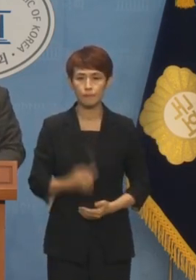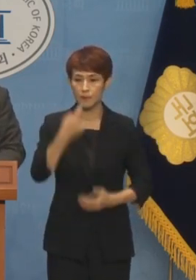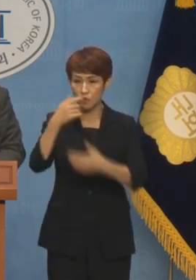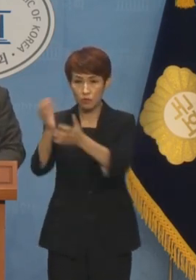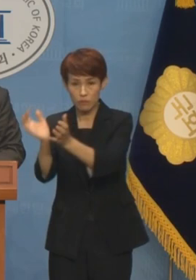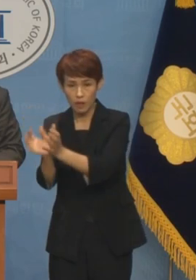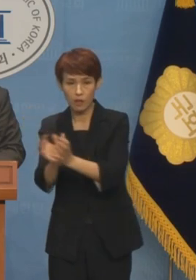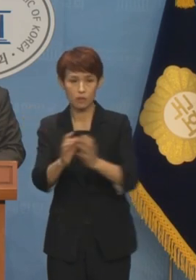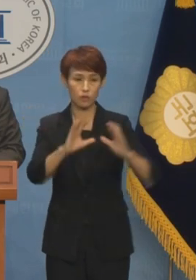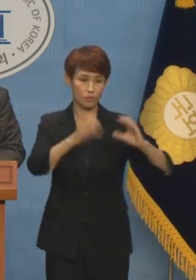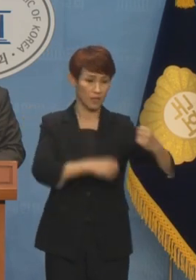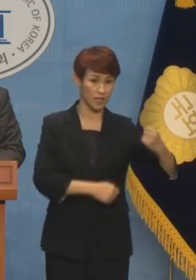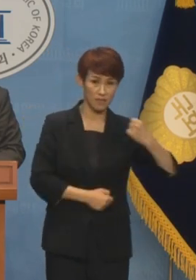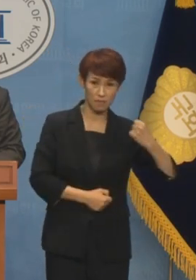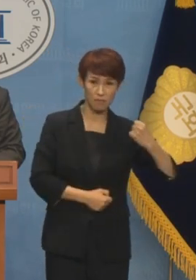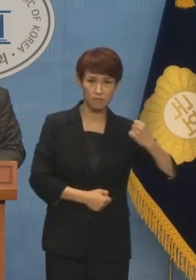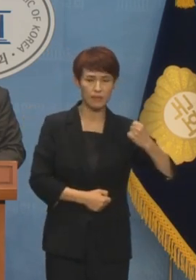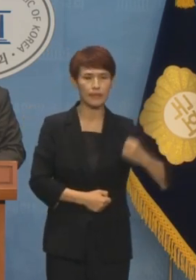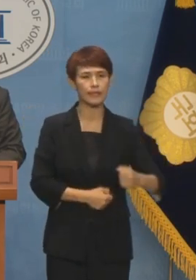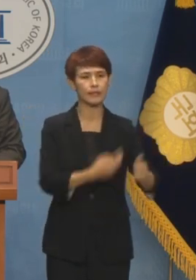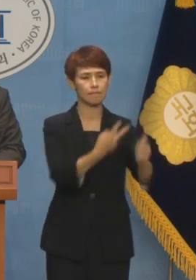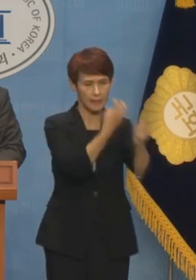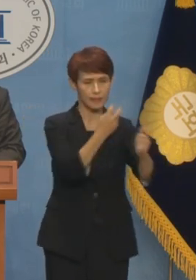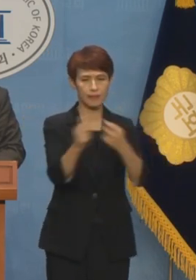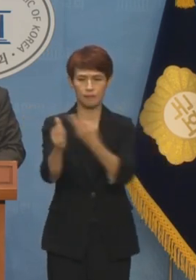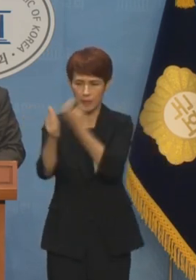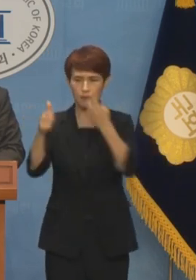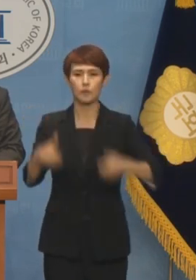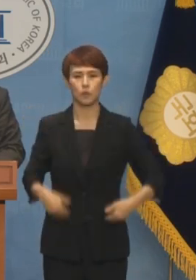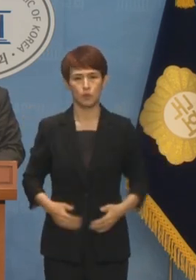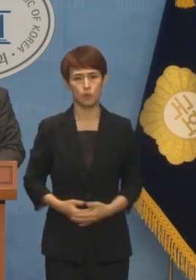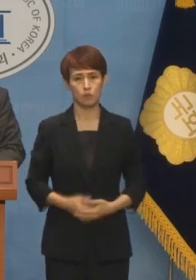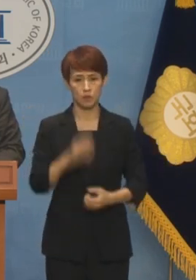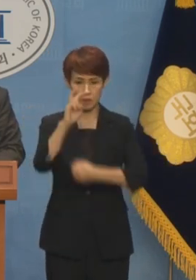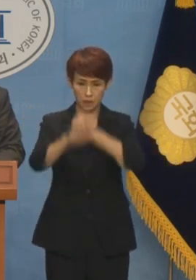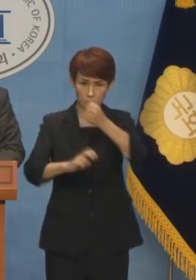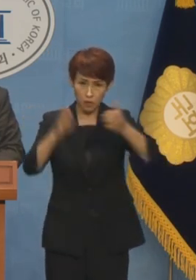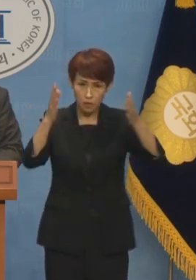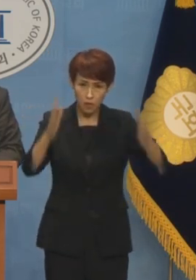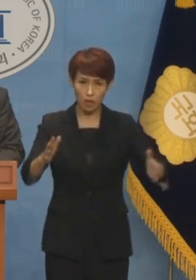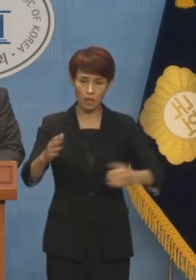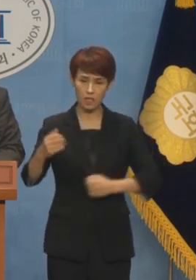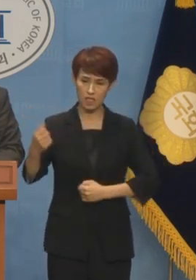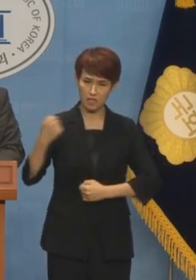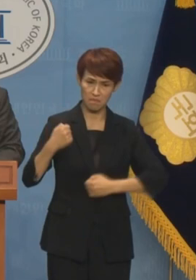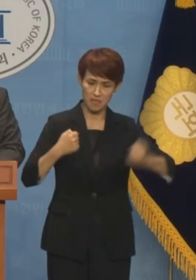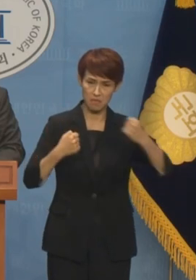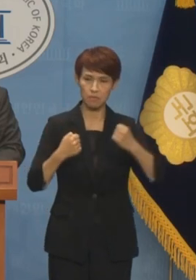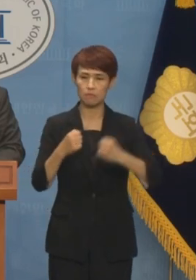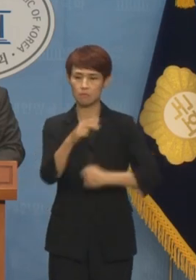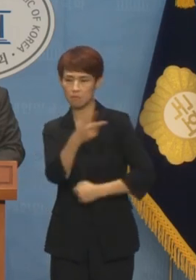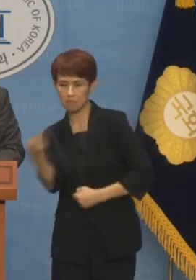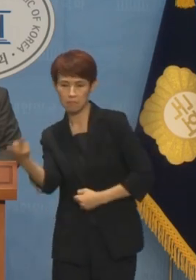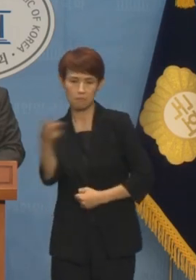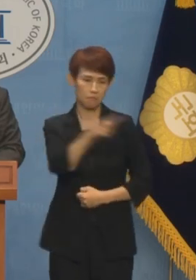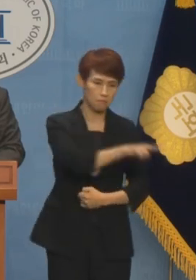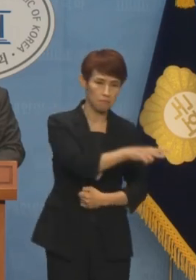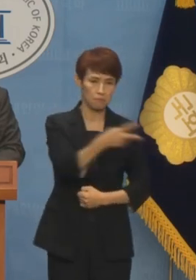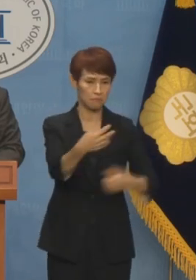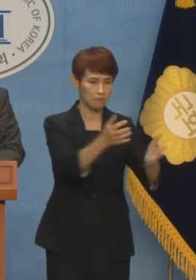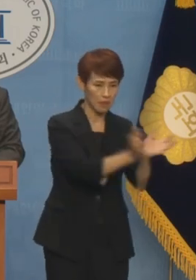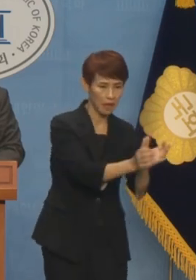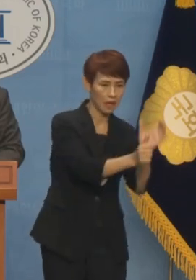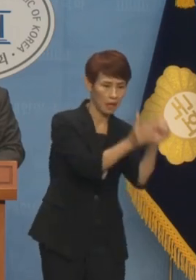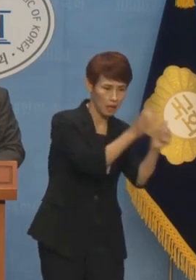민주당이나 국민의힘이나 전원 탄핵감입니다. 20년 동안 거대 정당의 여야가 바뀌었을 뿐 크게 보면 거대